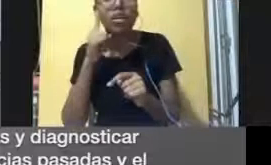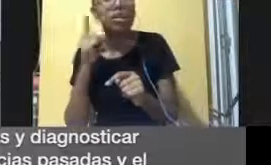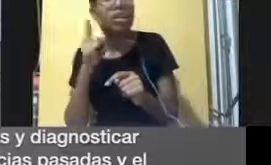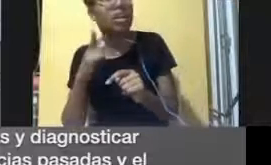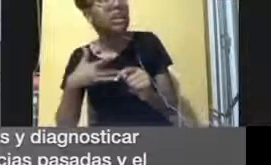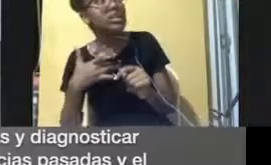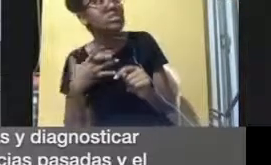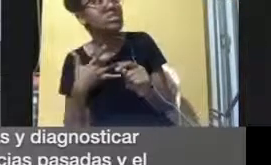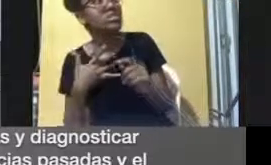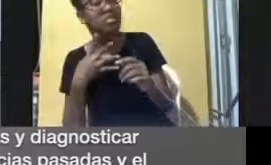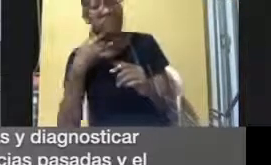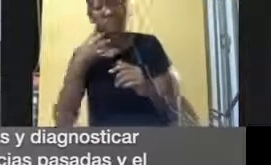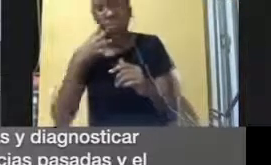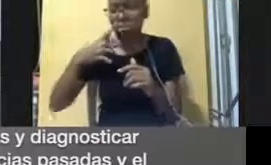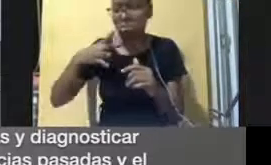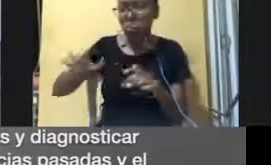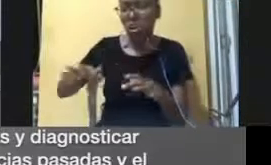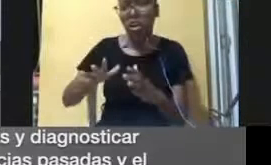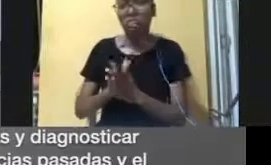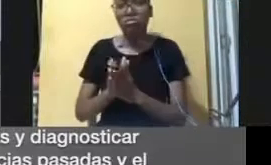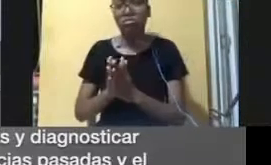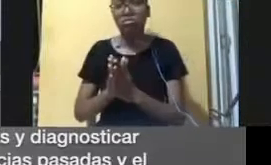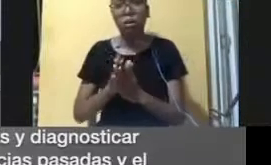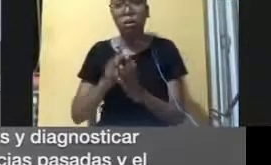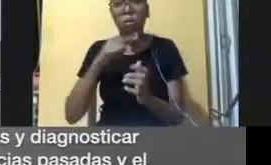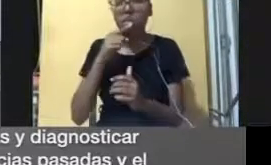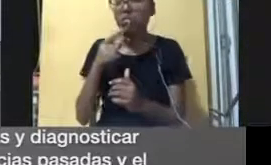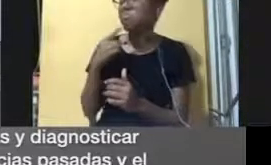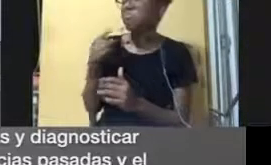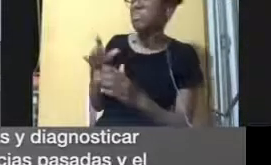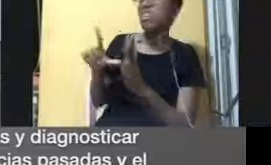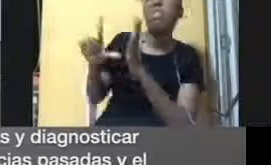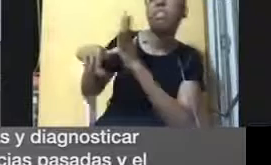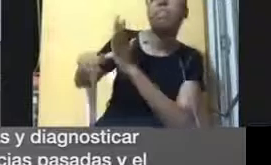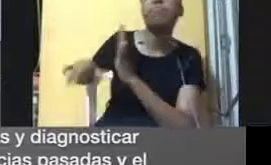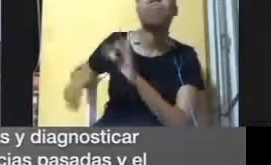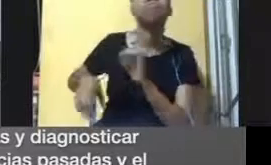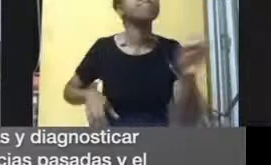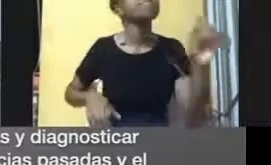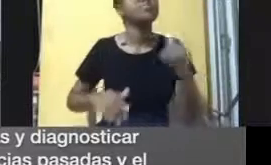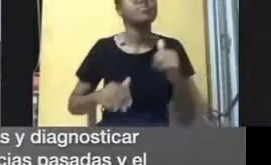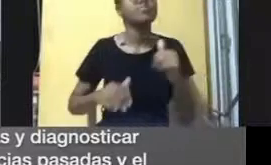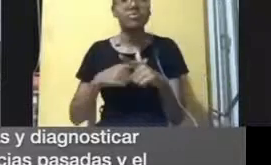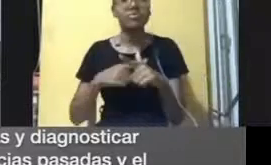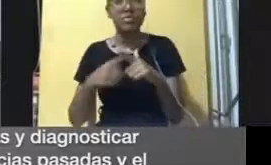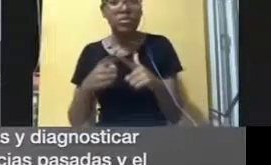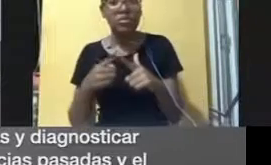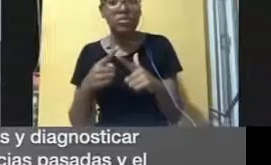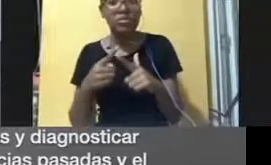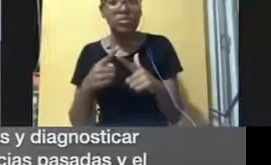nunca va a querer hablar con esa persona porque no tienen la comunicación. Solamente ven que esa persona no quiere hablar conmigo.